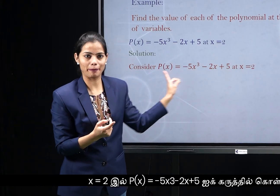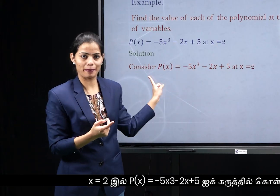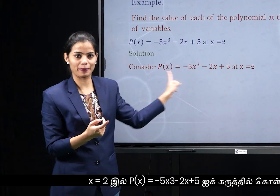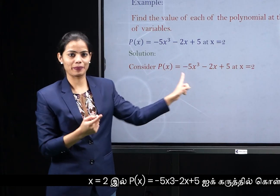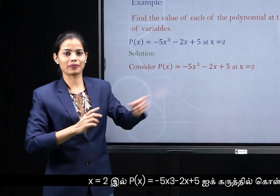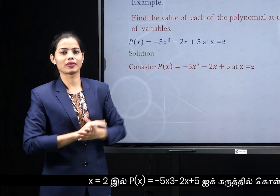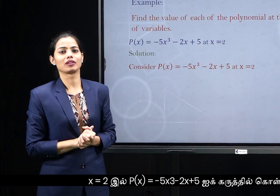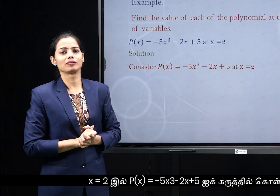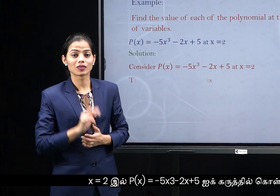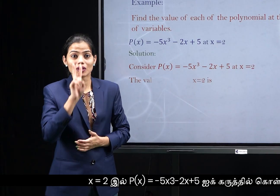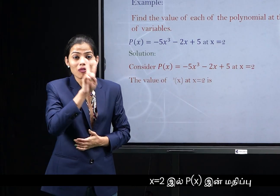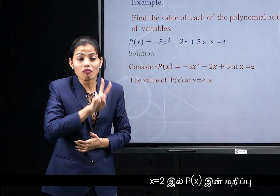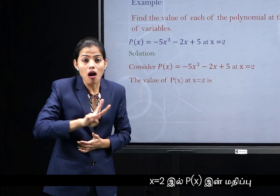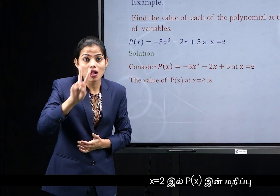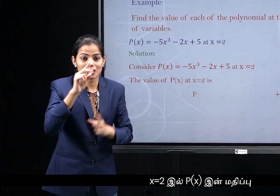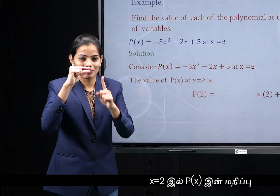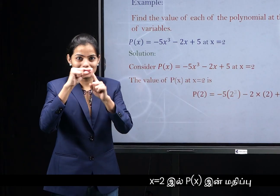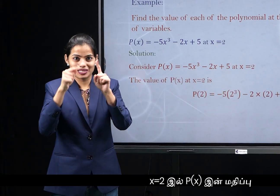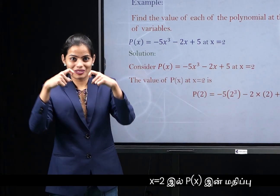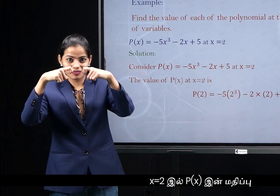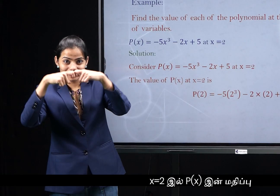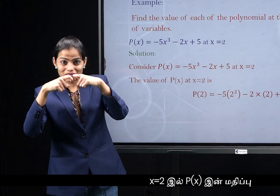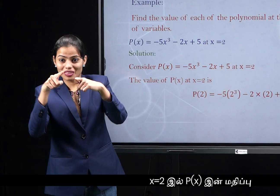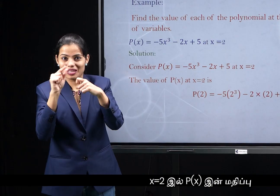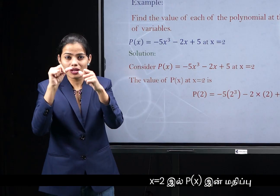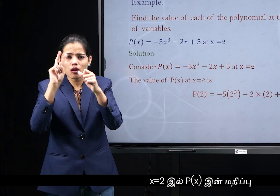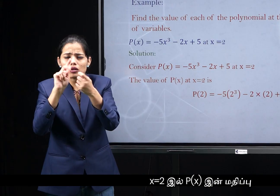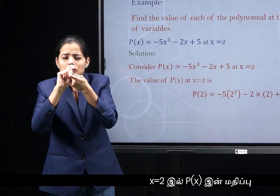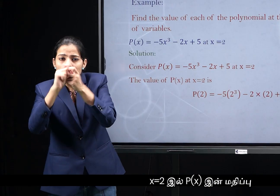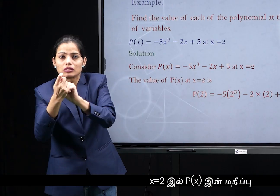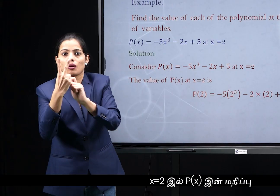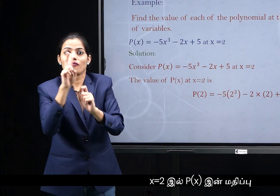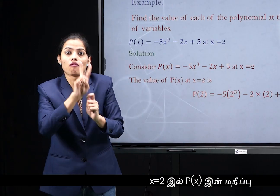ஐ கருத்தில் கொள்ளுங்கள். எக்ஸ் சமன் 2 இல் பி எக்ஸ் இன் மதிப்பு பி